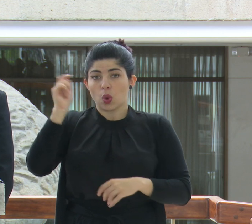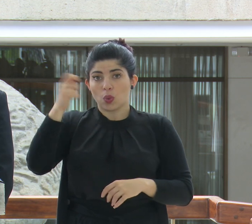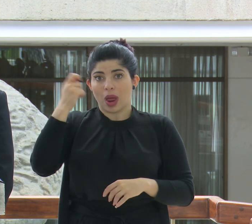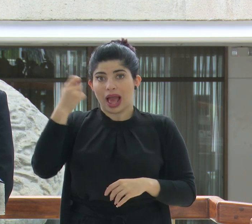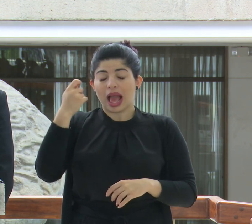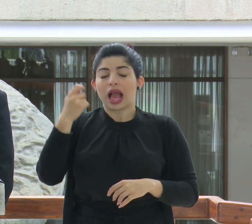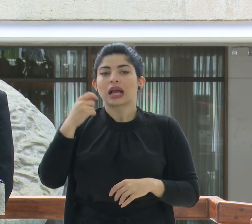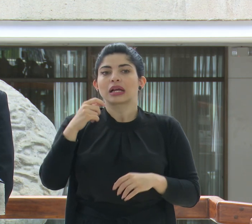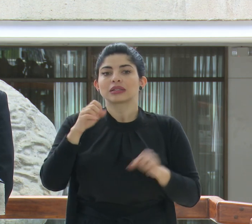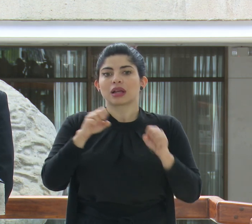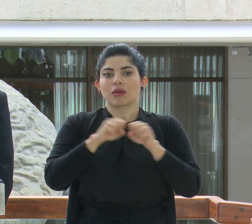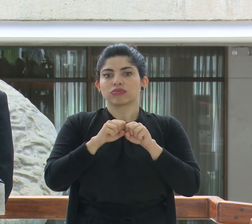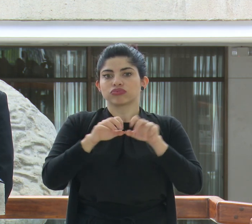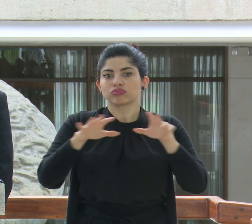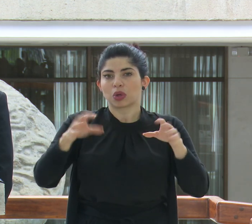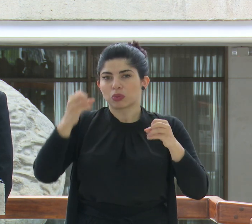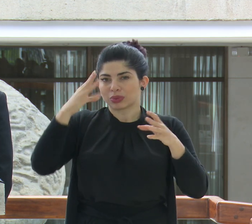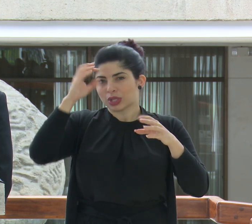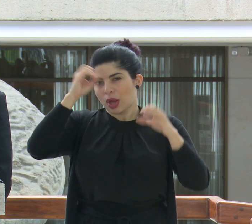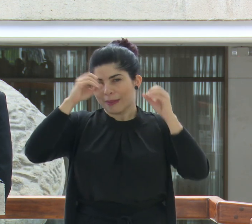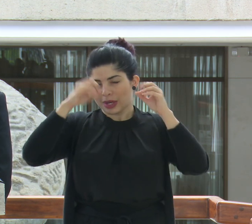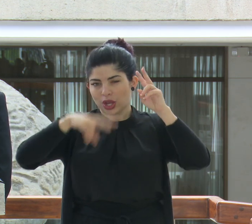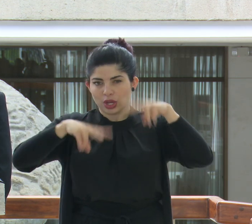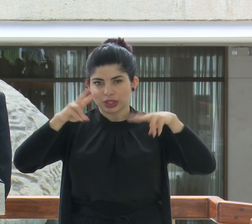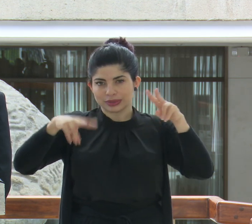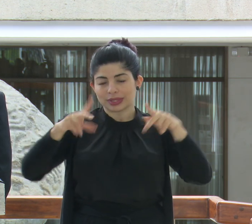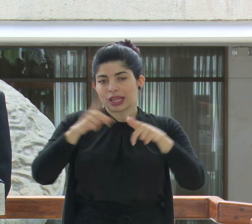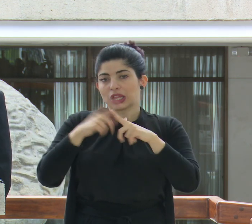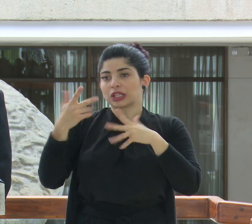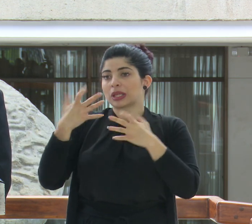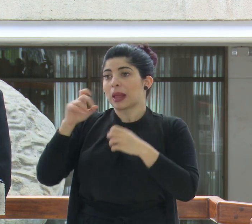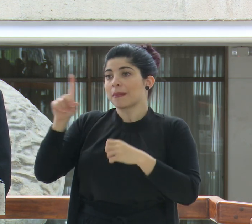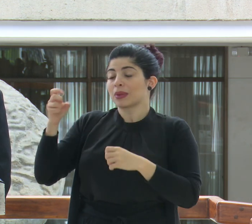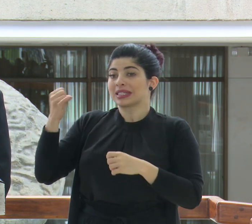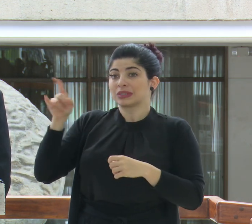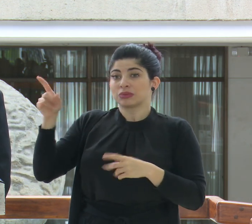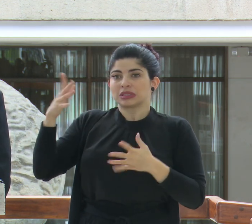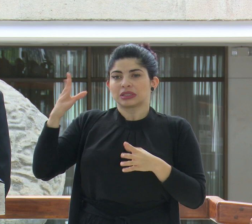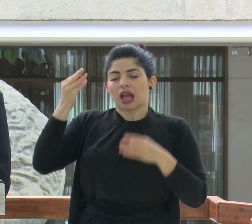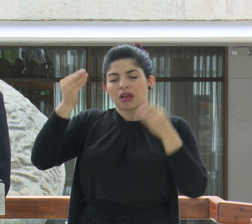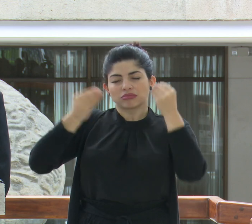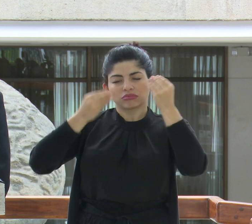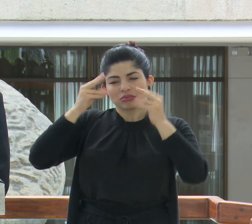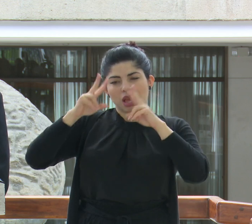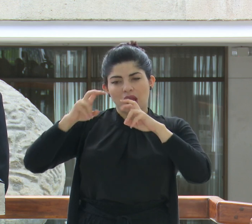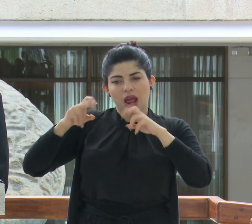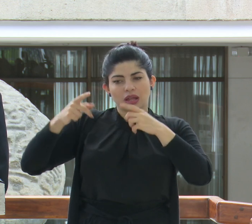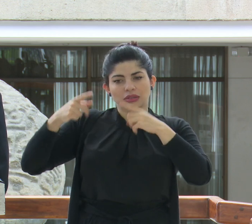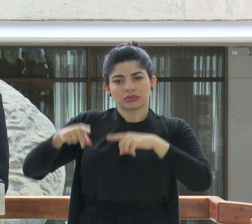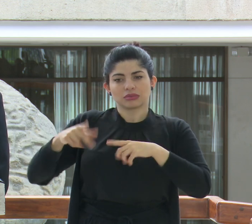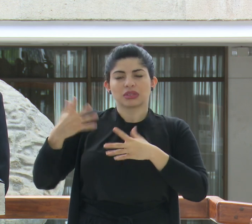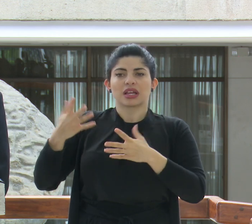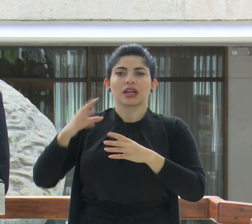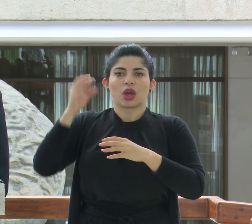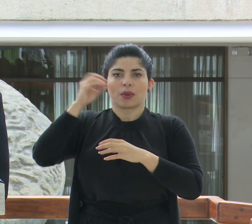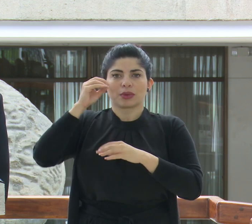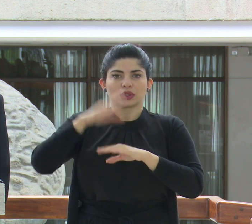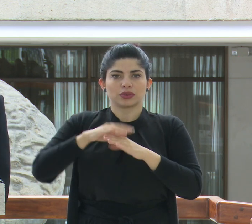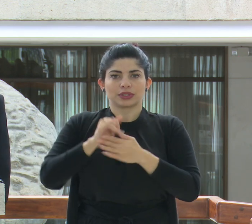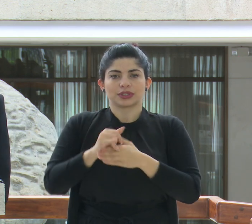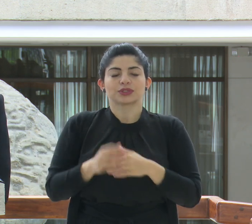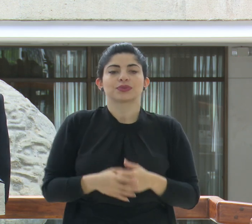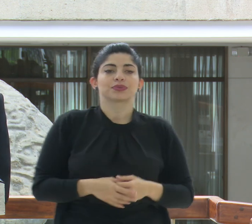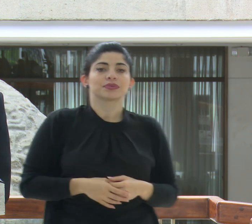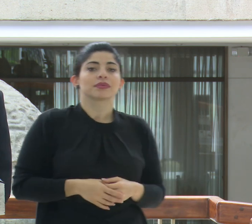generó diversas reacciones. Entonces queríamos preguntarle si ha podido analizarlas y qué opinión le merece al respecto. Gracias.